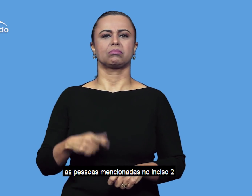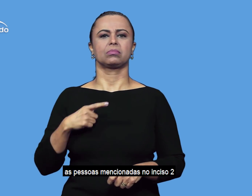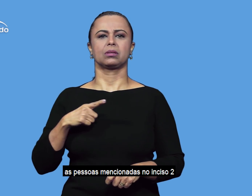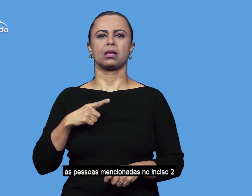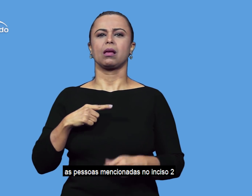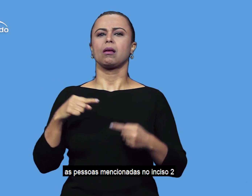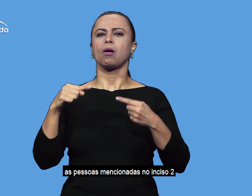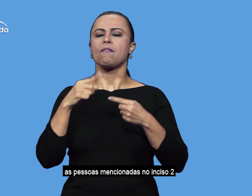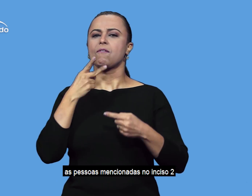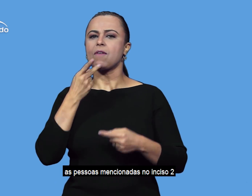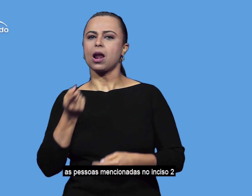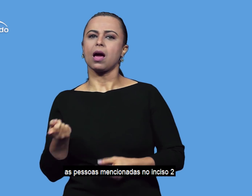2